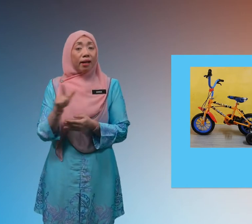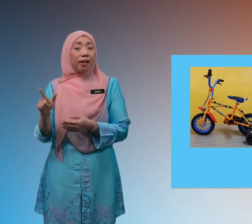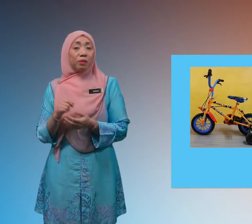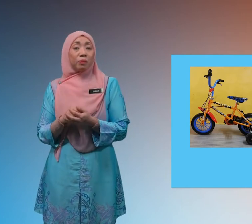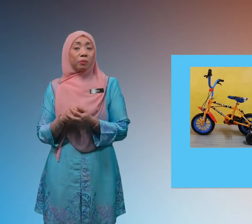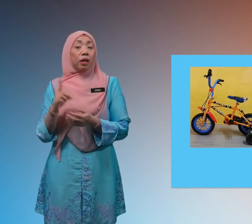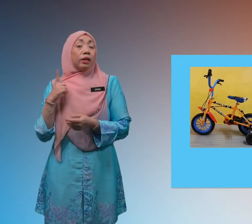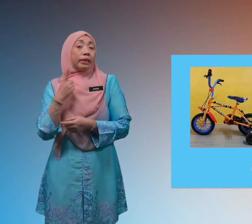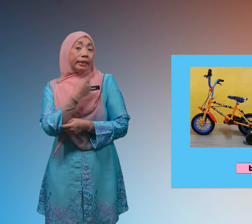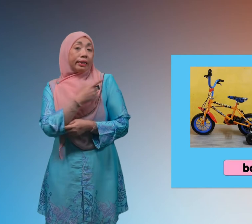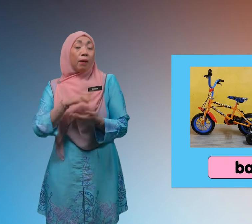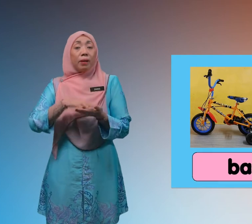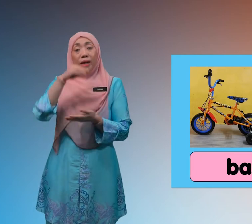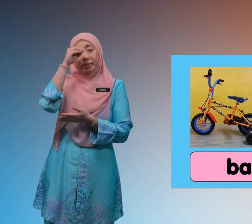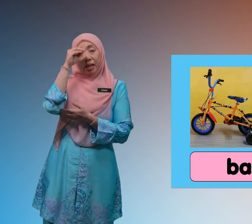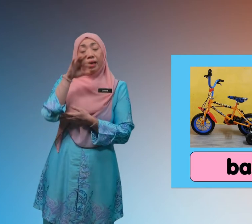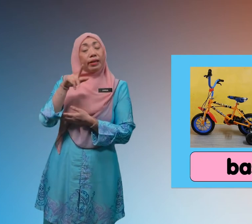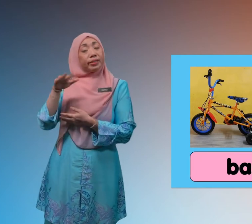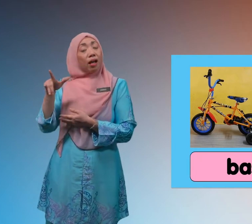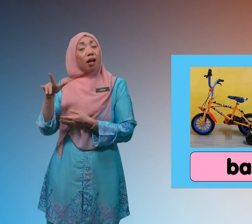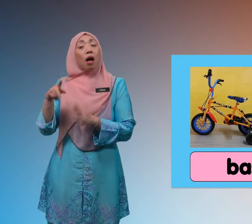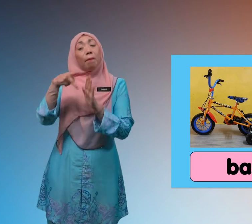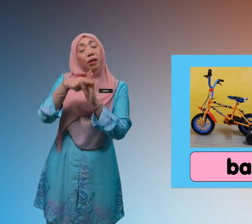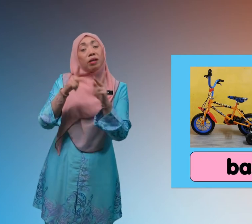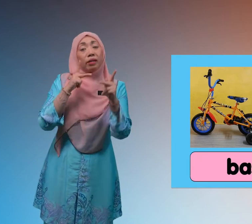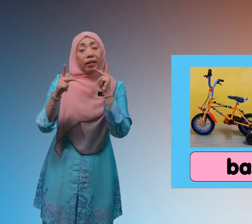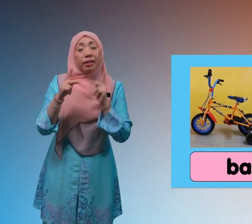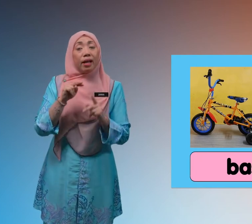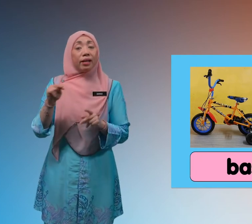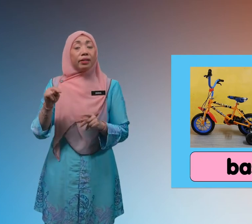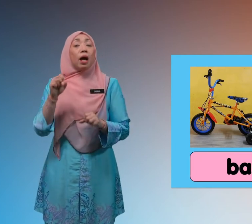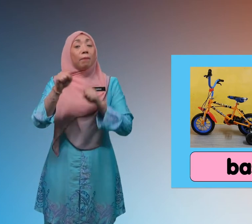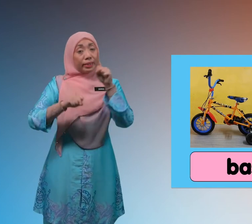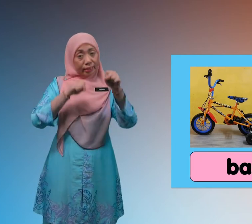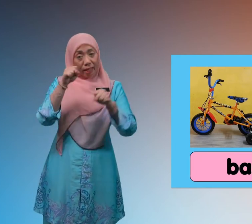Baiklah, kita belajar eja perkataan basikal.